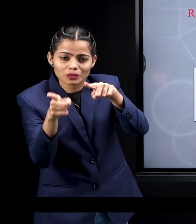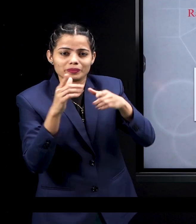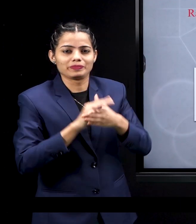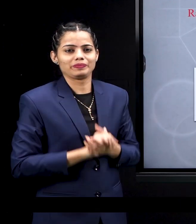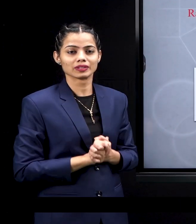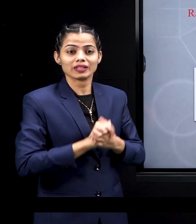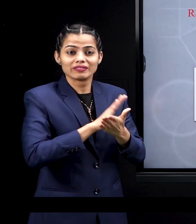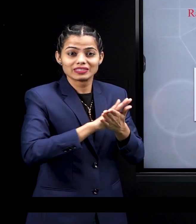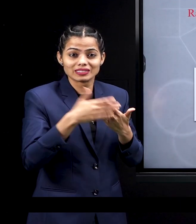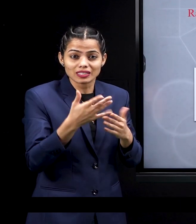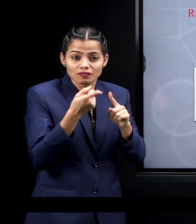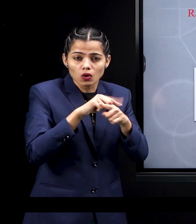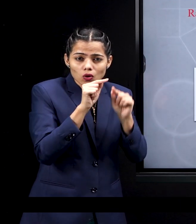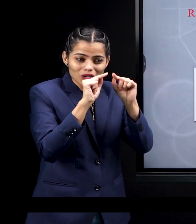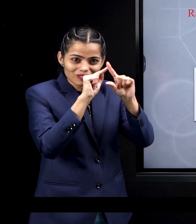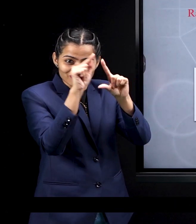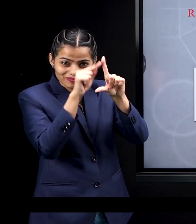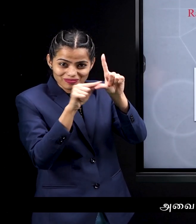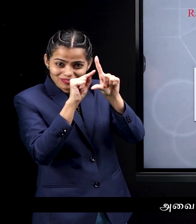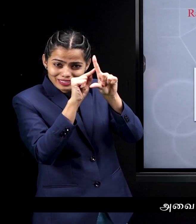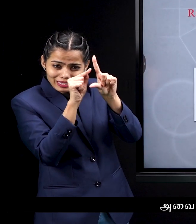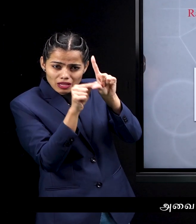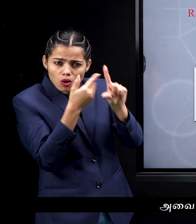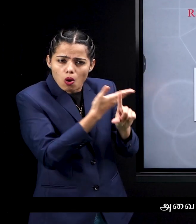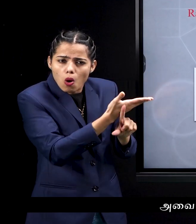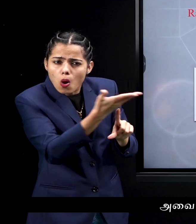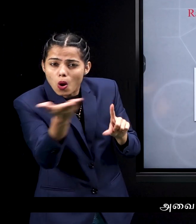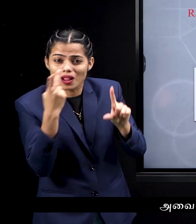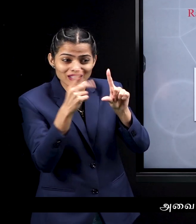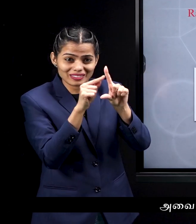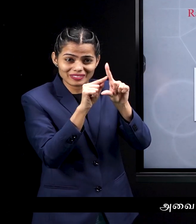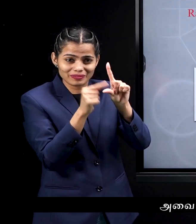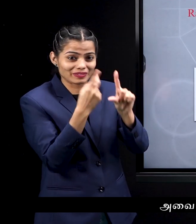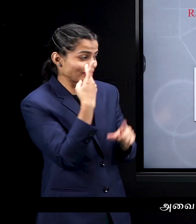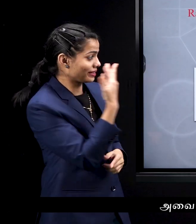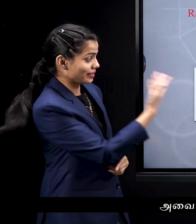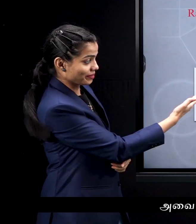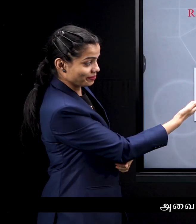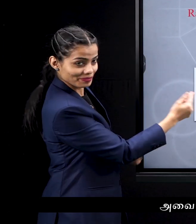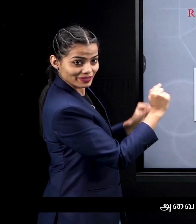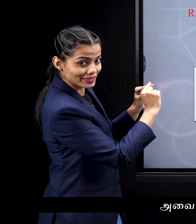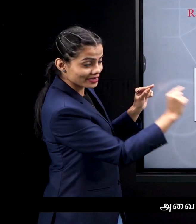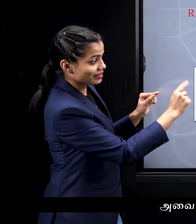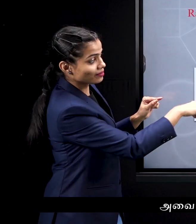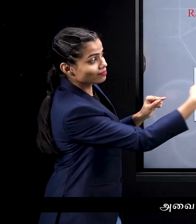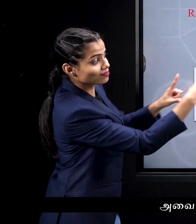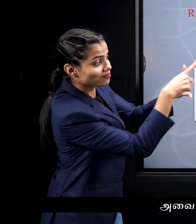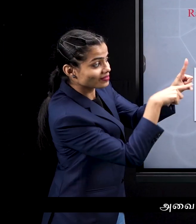கோணத்தை உருவாக்குகின்றன. அவை கிடைமட்ட அம்புக்குறி PQ கிடைமட்ட அம்புக்குறி என